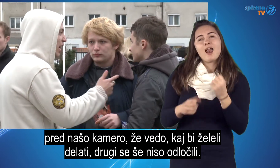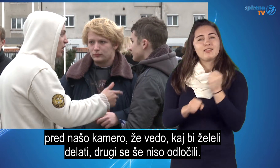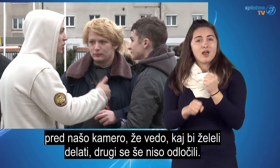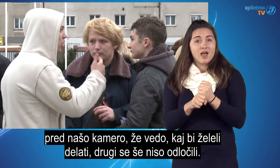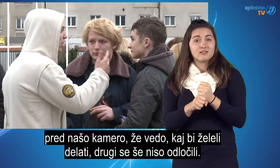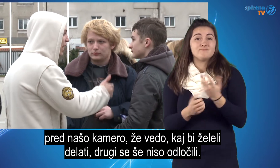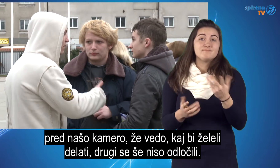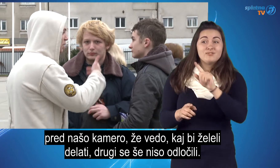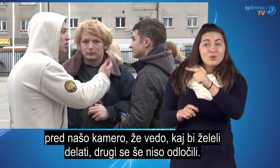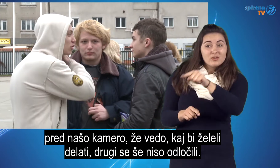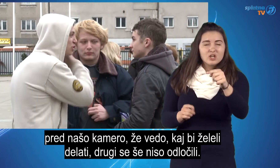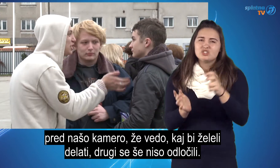odločili.